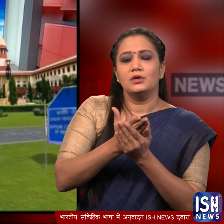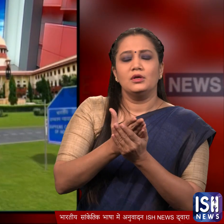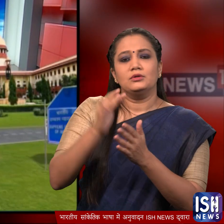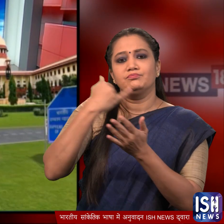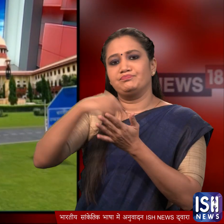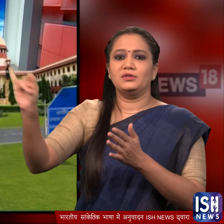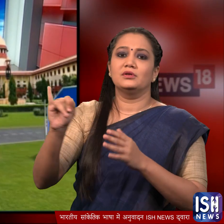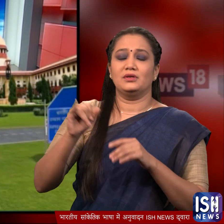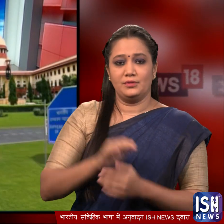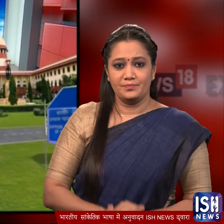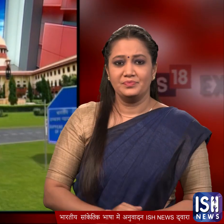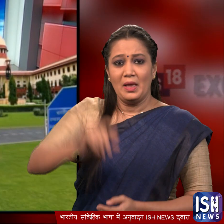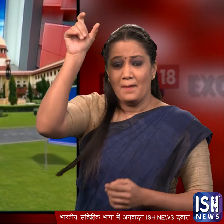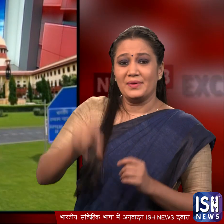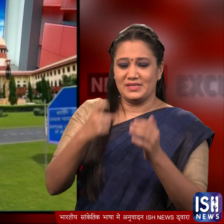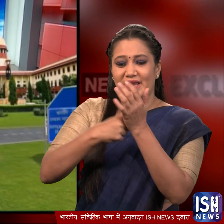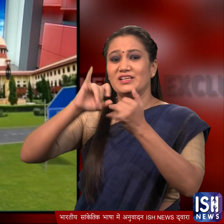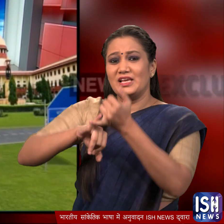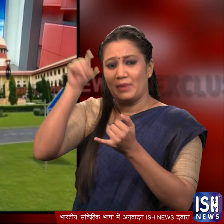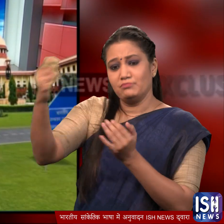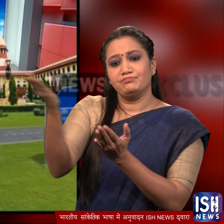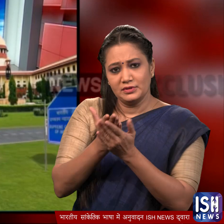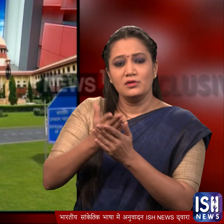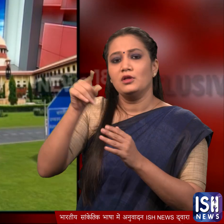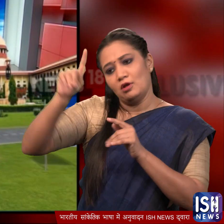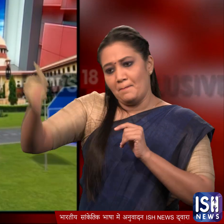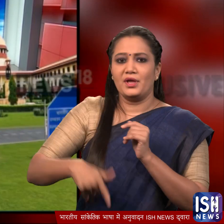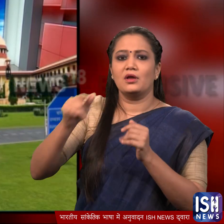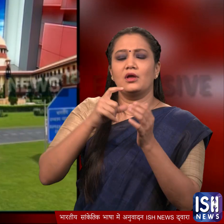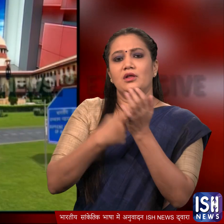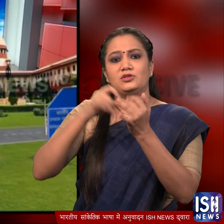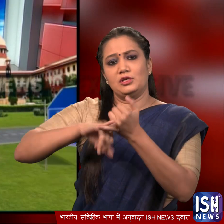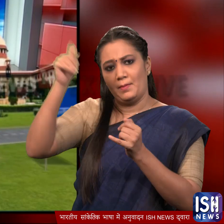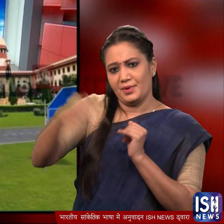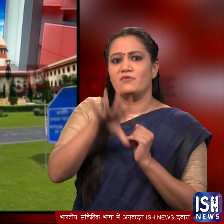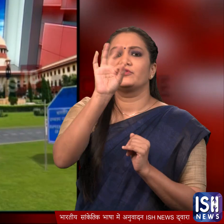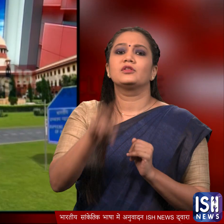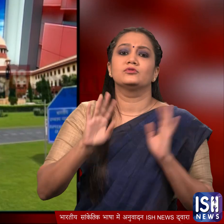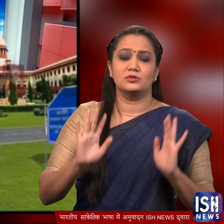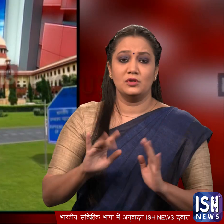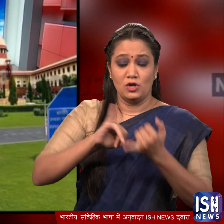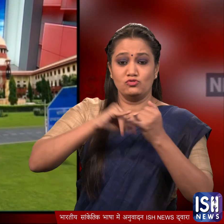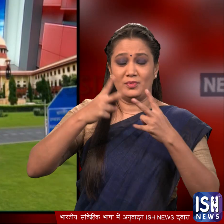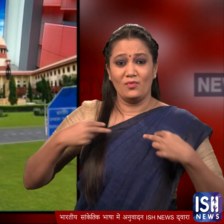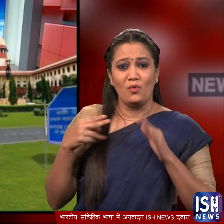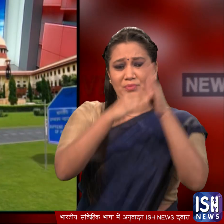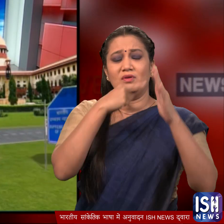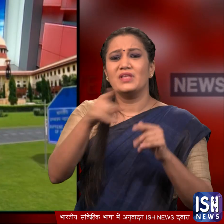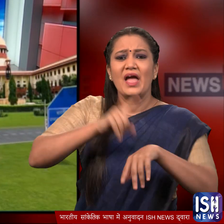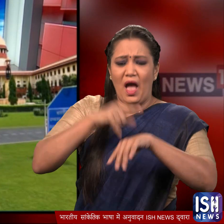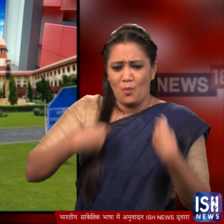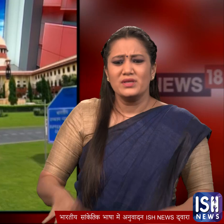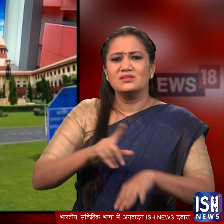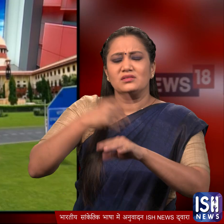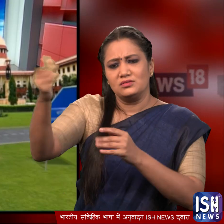याचिका खारिज कर दी और याचिका दाखिल करने वाले रजत शर्मा नाम के शख्स पर 50,000 रुपए का जुर्माना भी लगा दिया। सुप्रीम कोर्ट ने यह